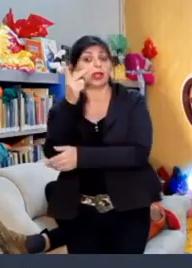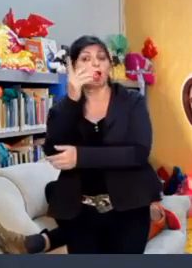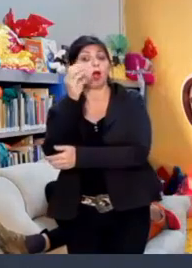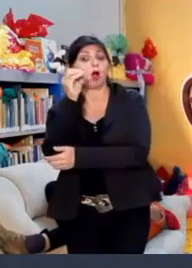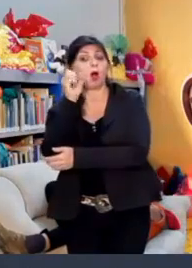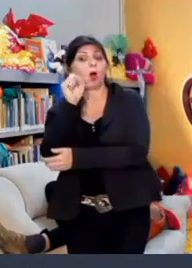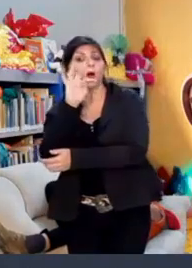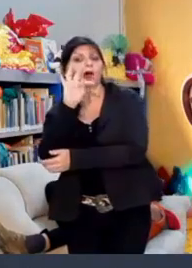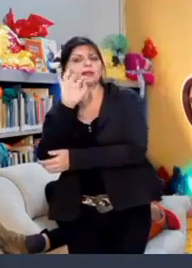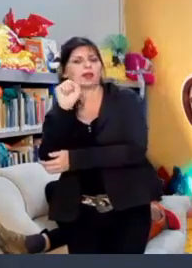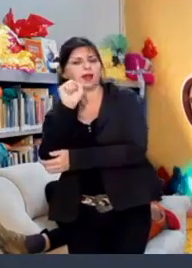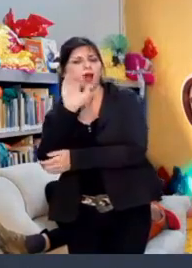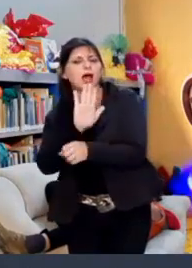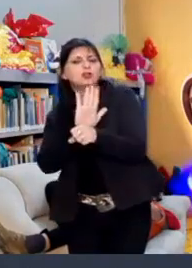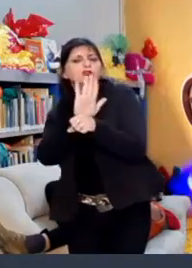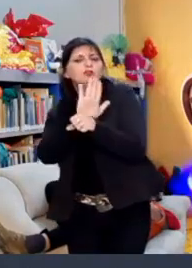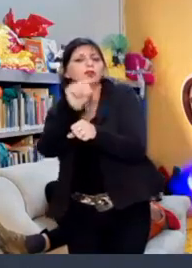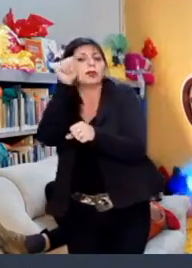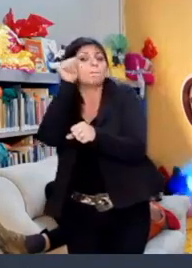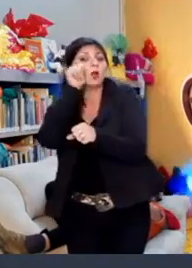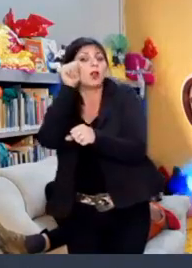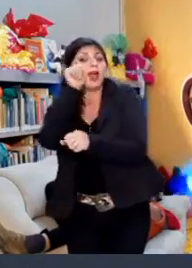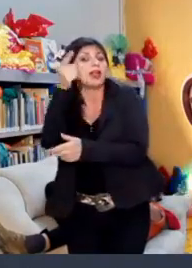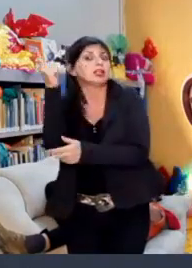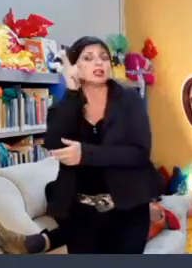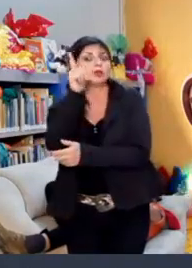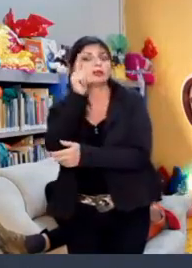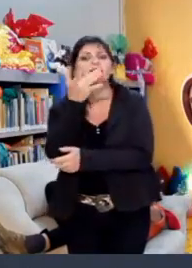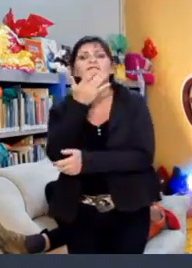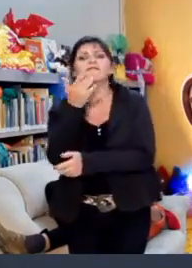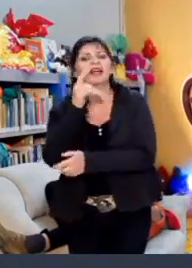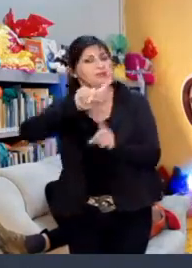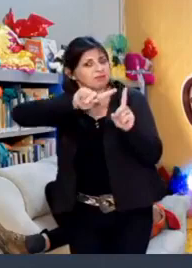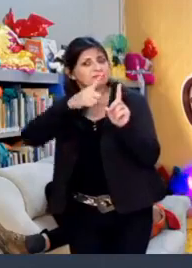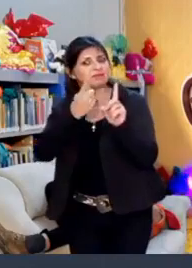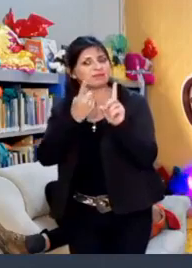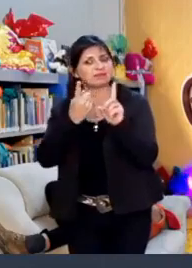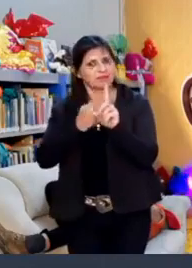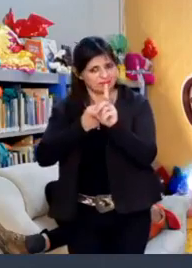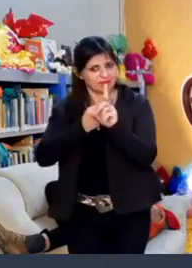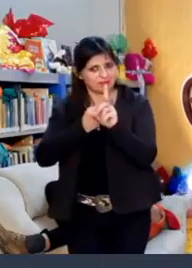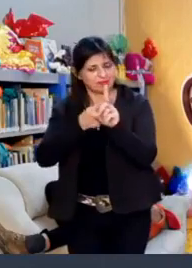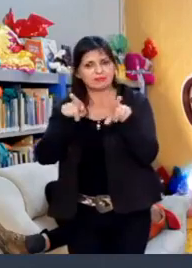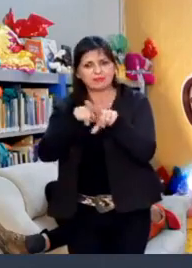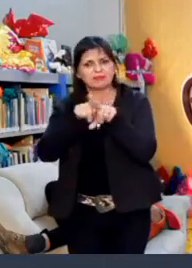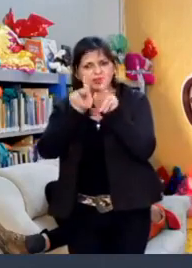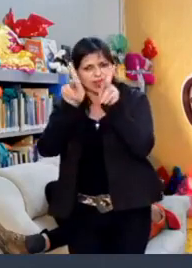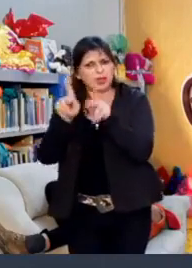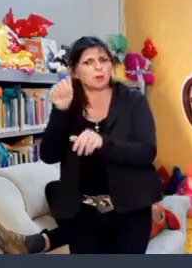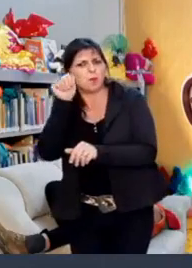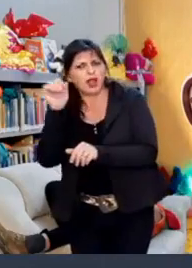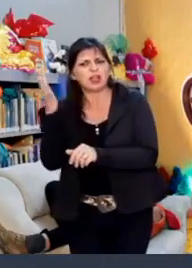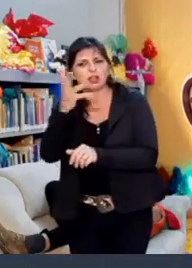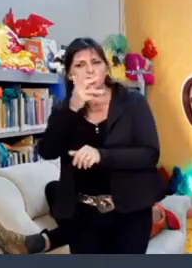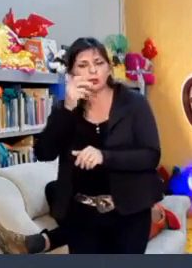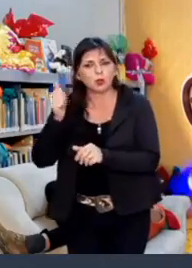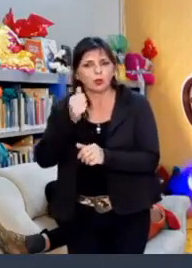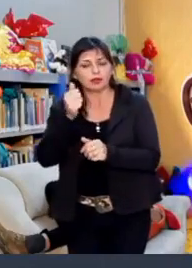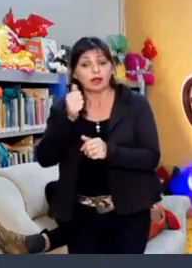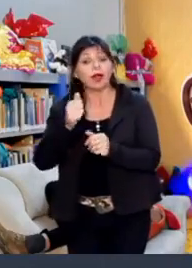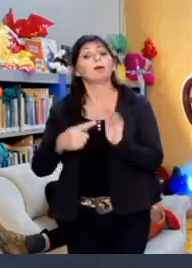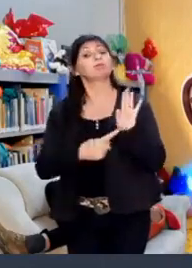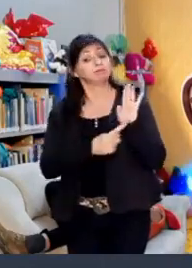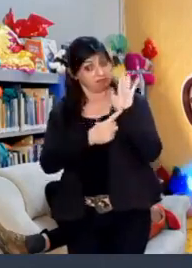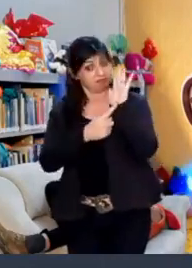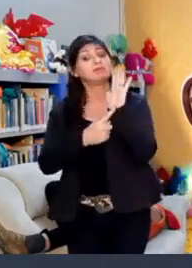da fertilidade, que ela é representada pela coelha, pelo coelhinho. Por